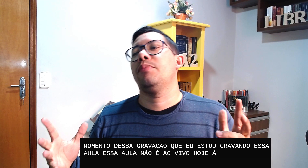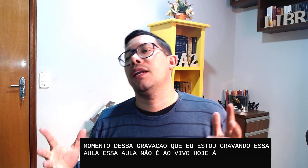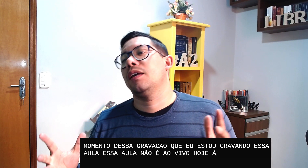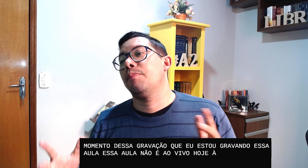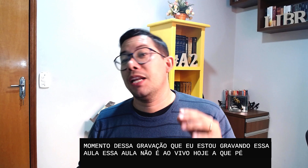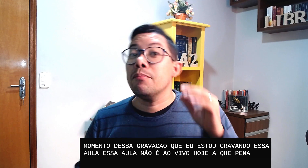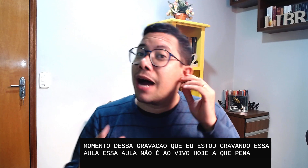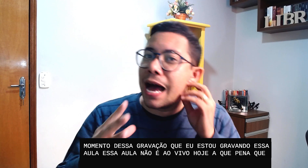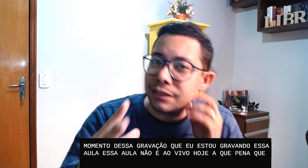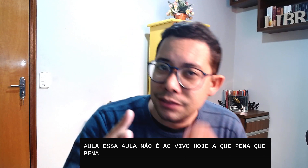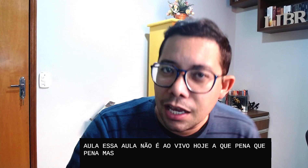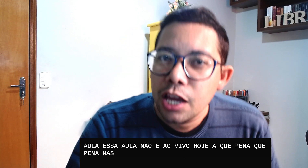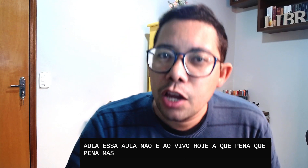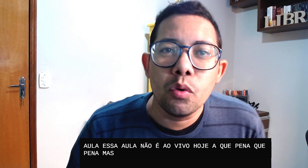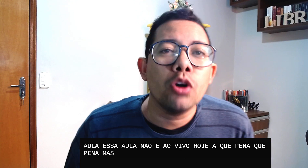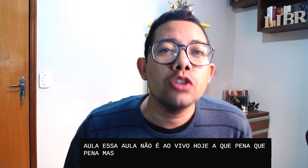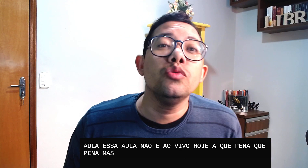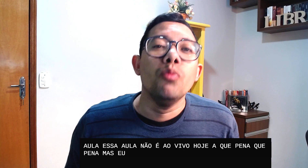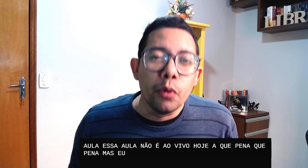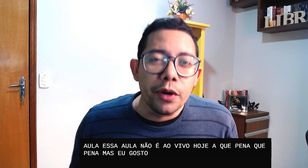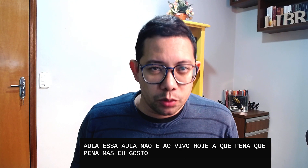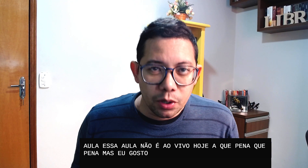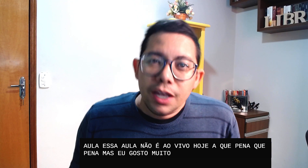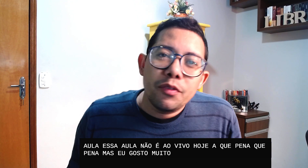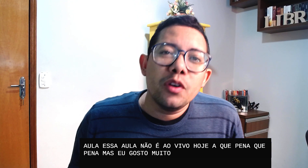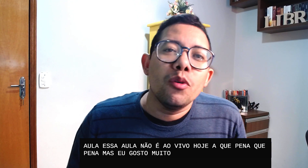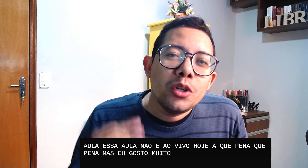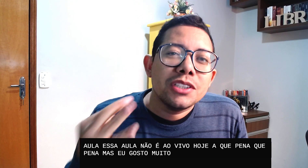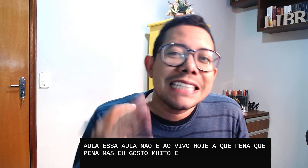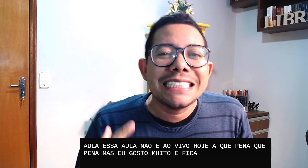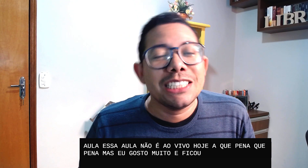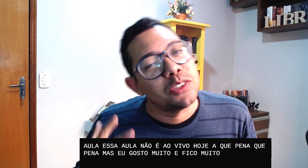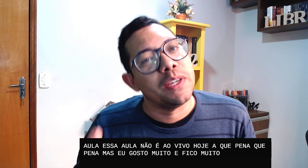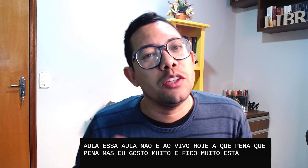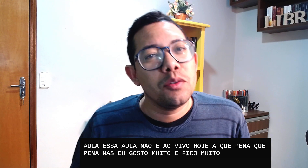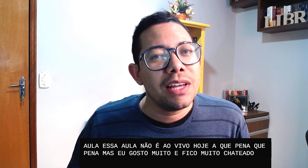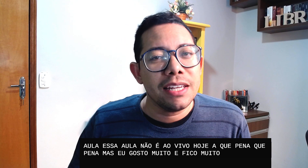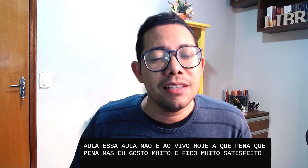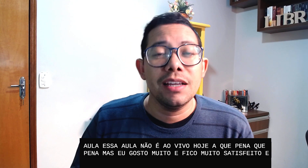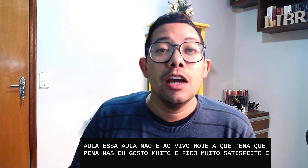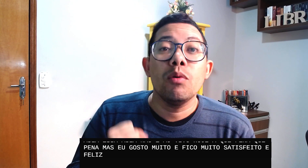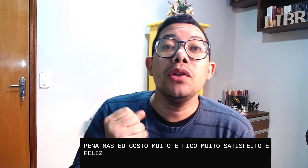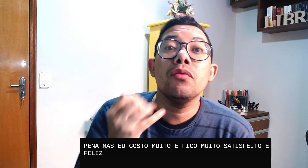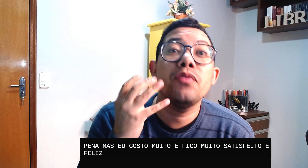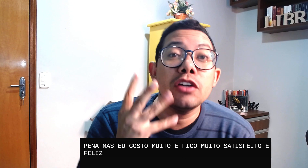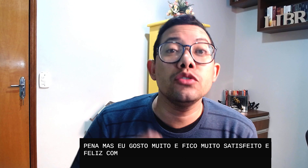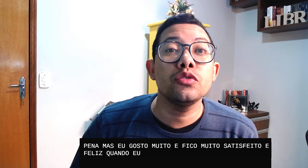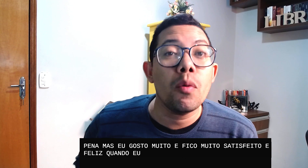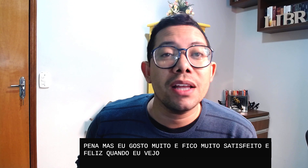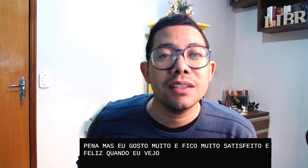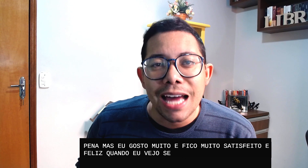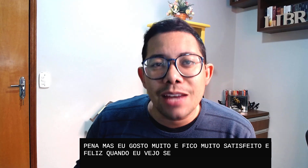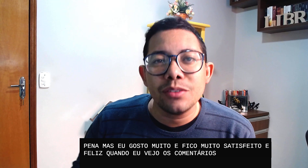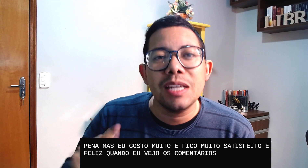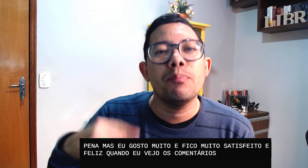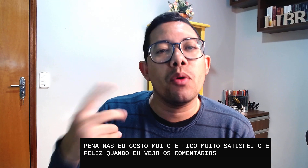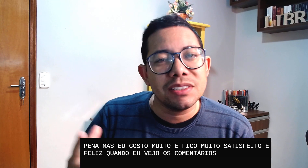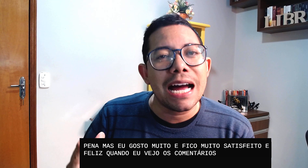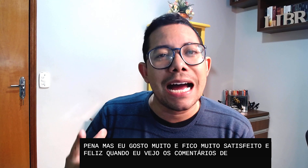que pena, mas eu gosto muito e fico muito satisfeito e feliz quando eu vejo os comentários depois da